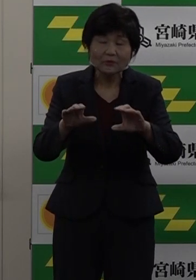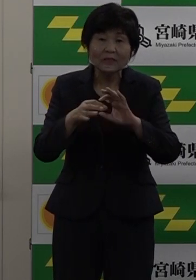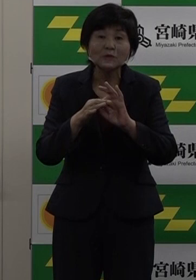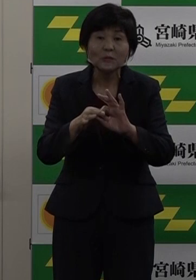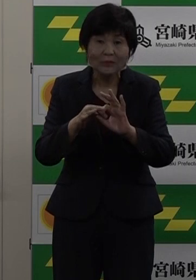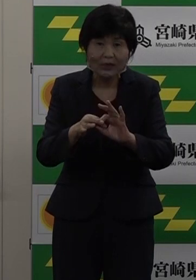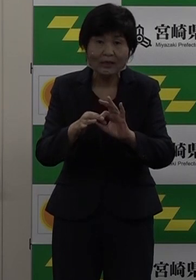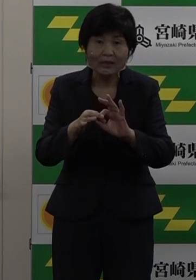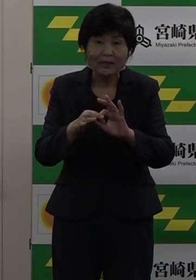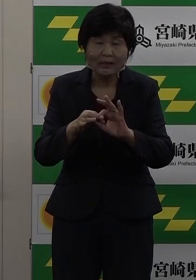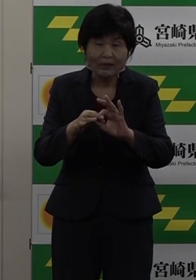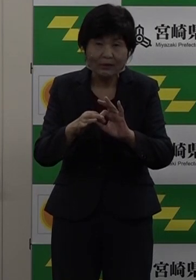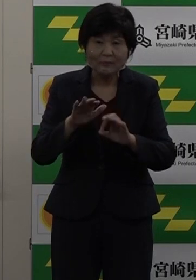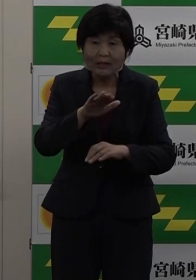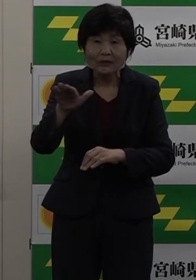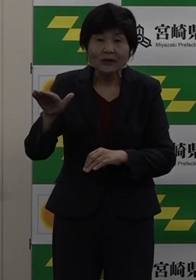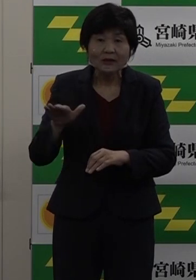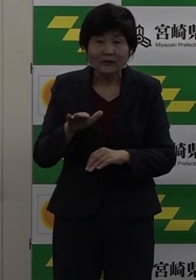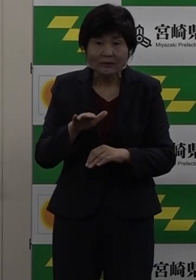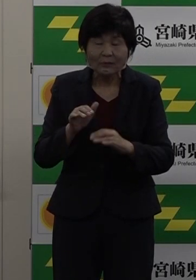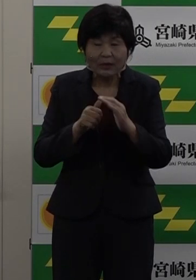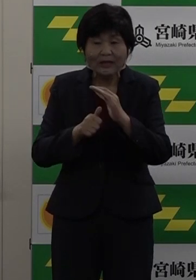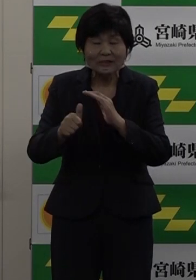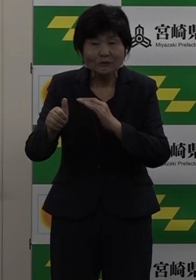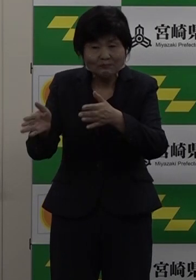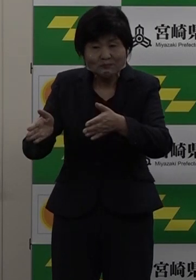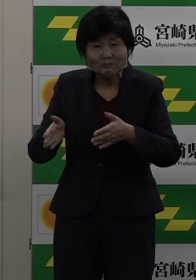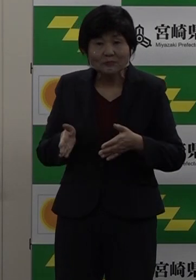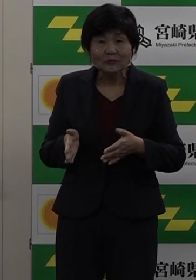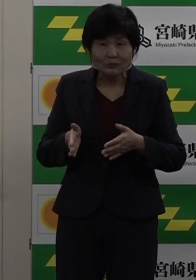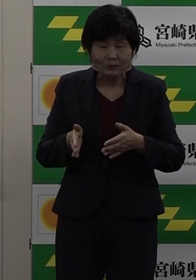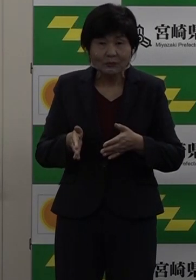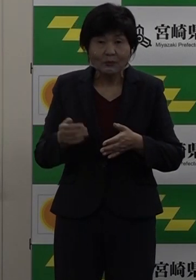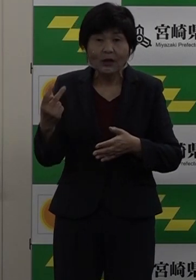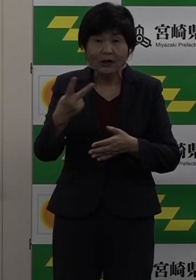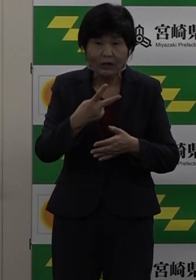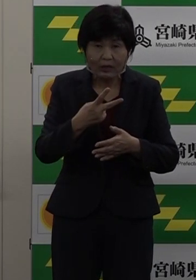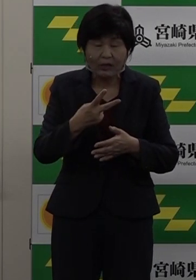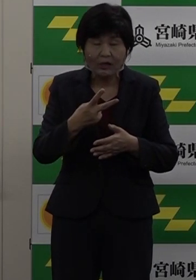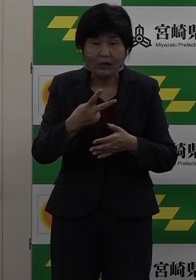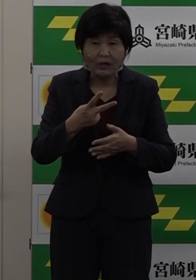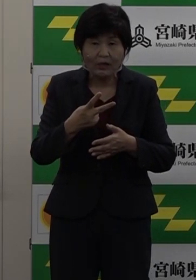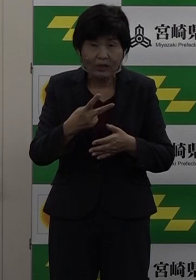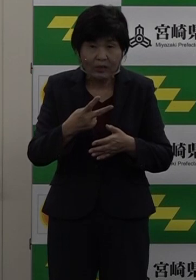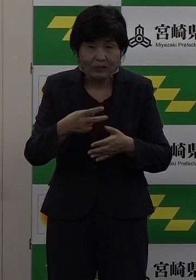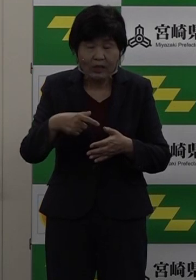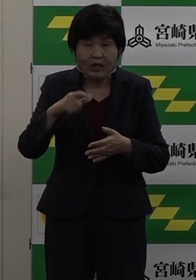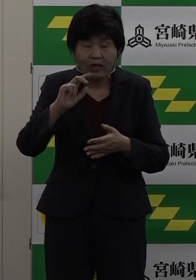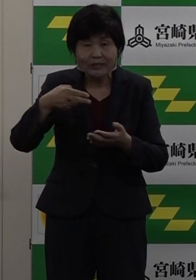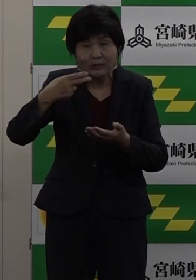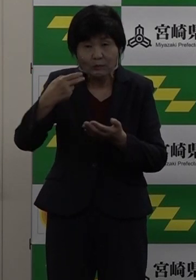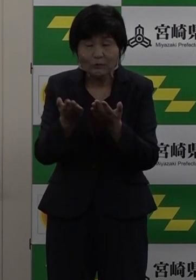域の皆様の原則としての外出自粛でありますとか、事業者、飲食店の皆様